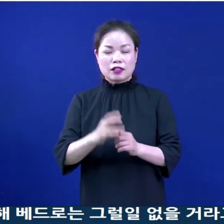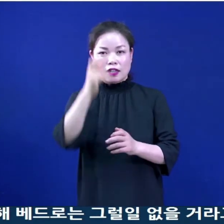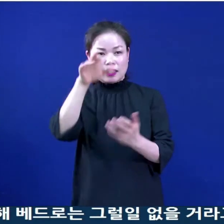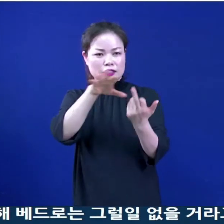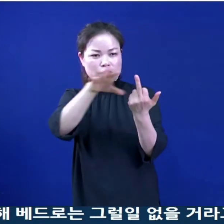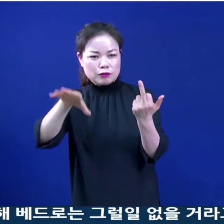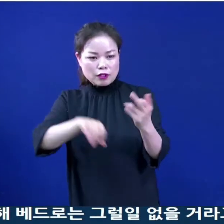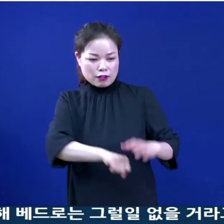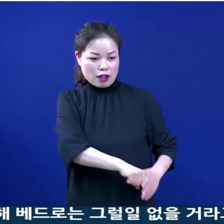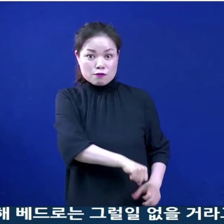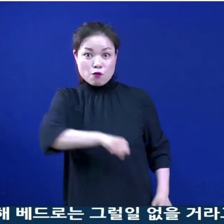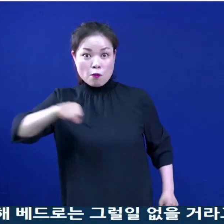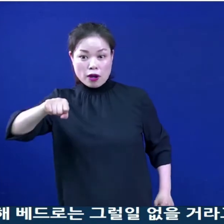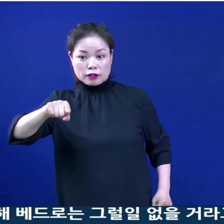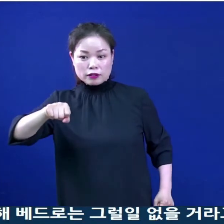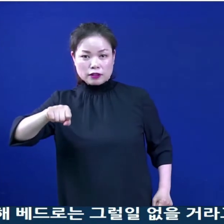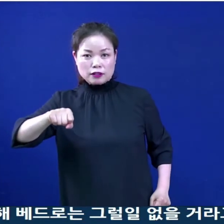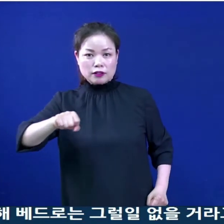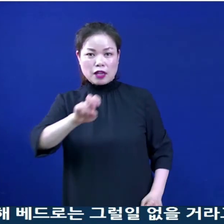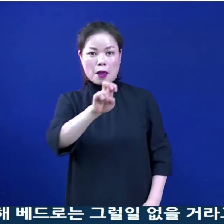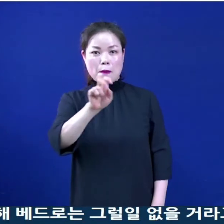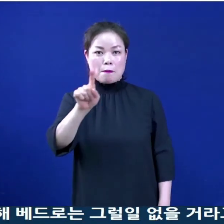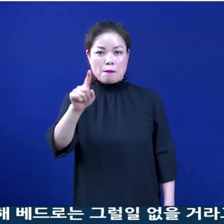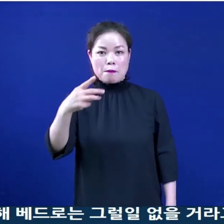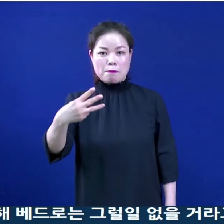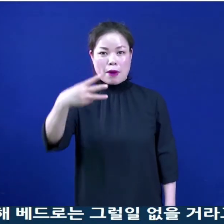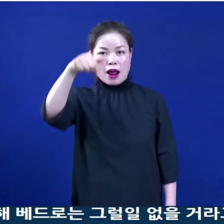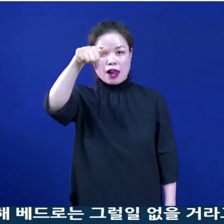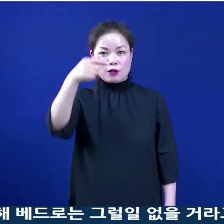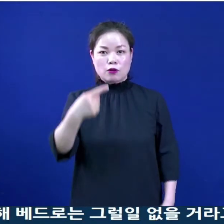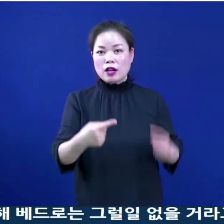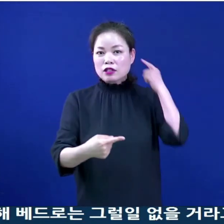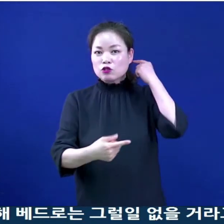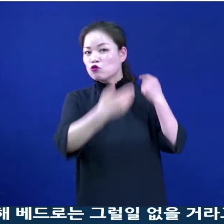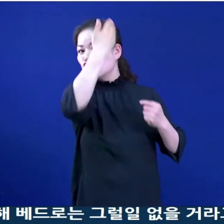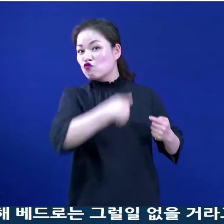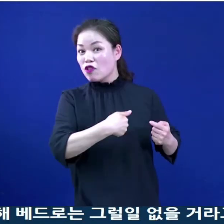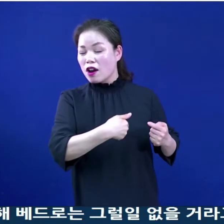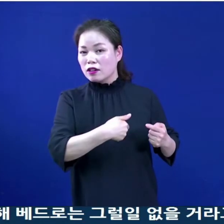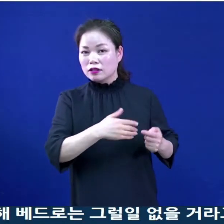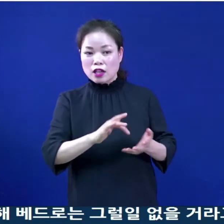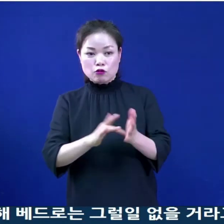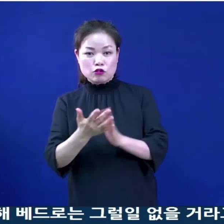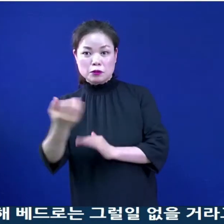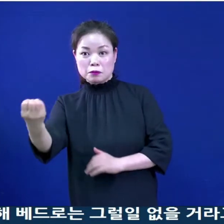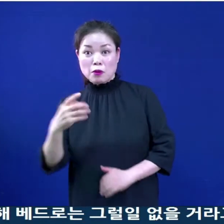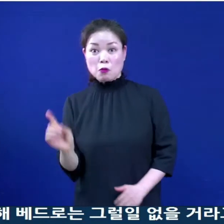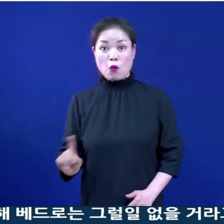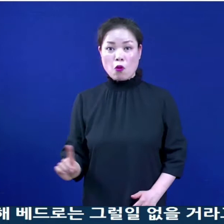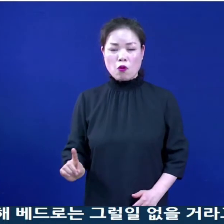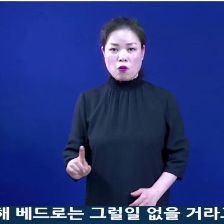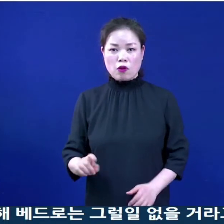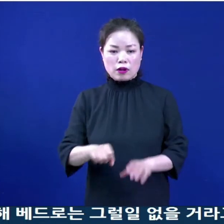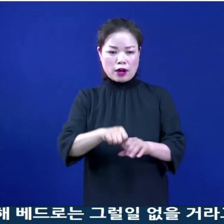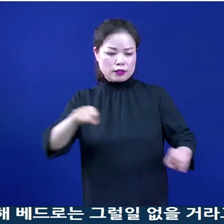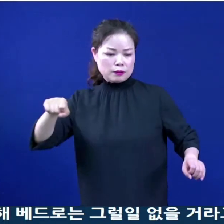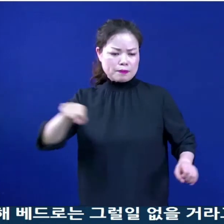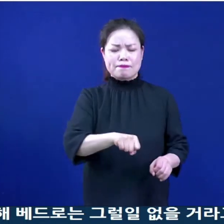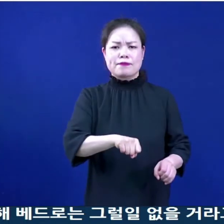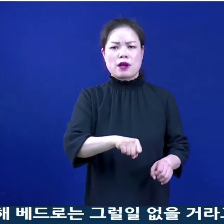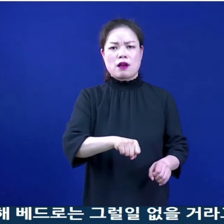오니까 칼 탁 뽑아가지고 이 말고라는 사람의 귀도 탁 자르고 그랬죠. 예수님 뭐라 그럽니까? 그 칼집에 집어넣어.